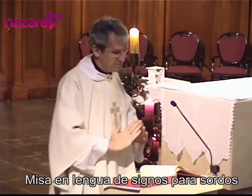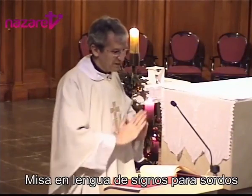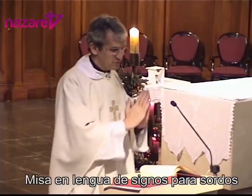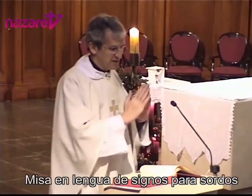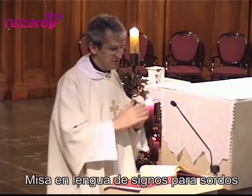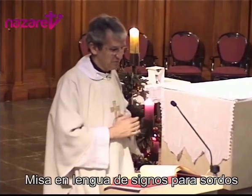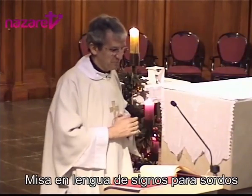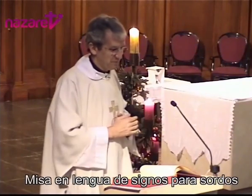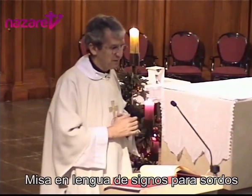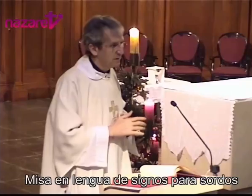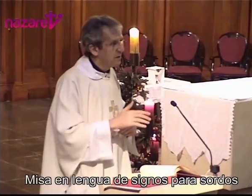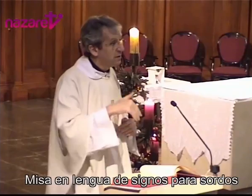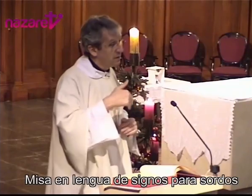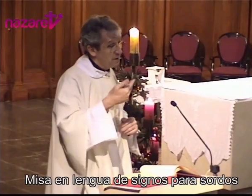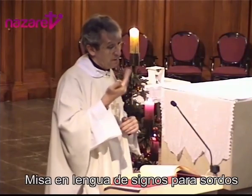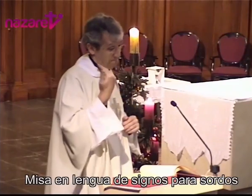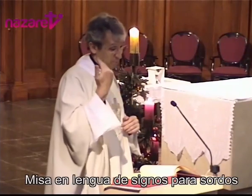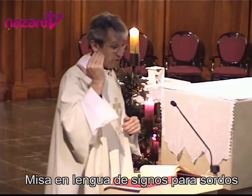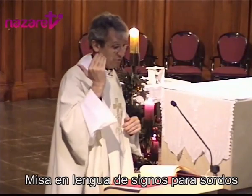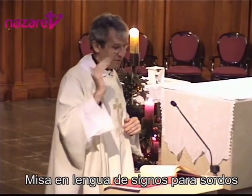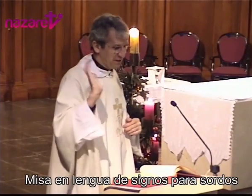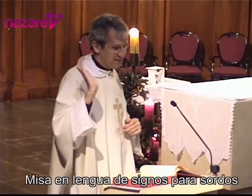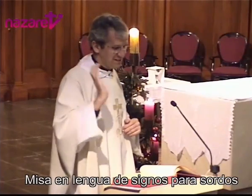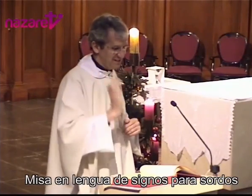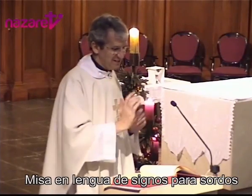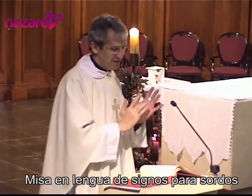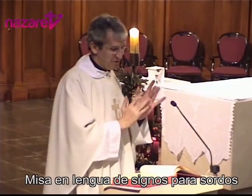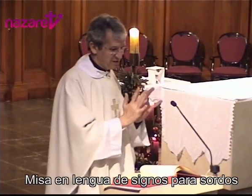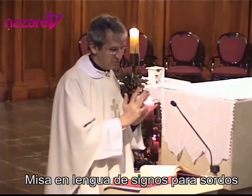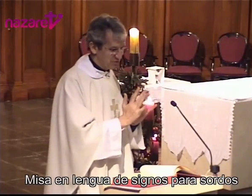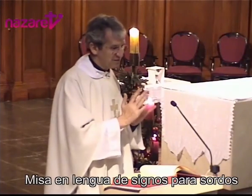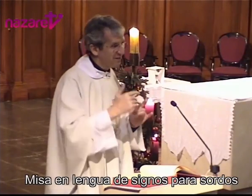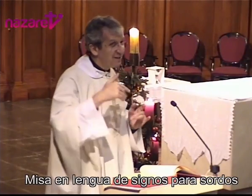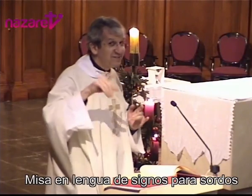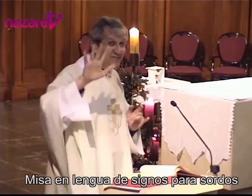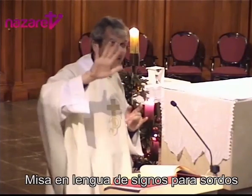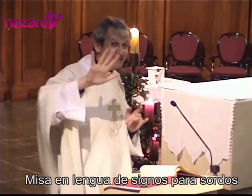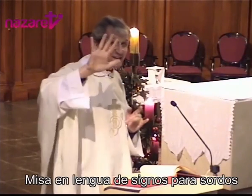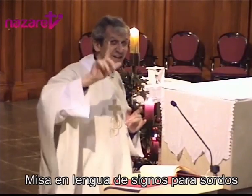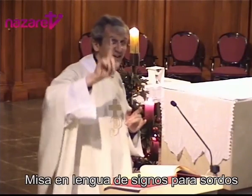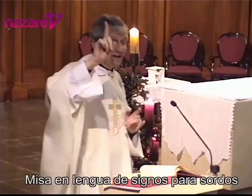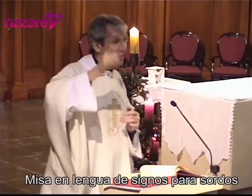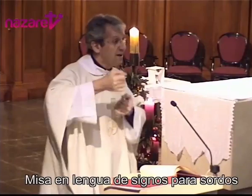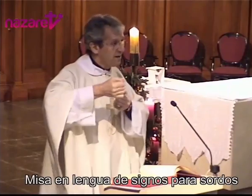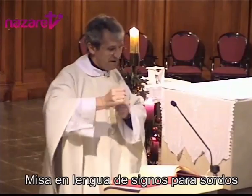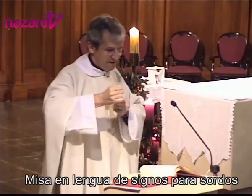el Espíritu Santo. Por entonces llegó Jesús desde